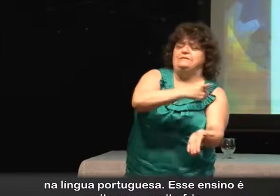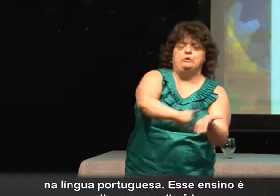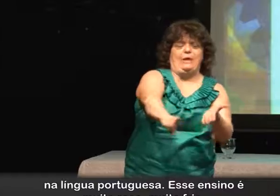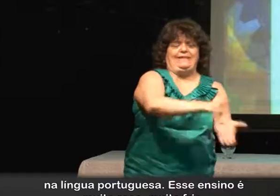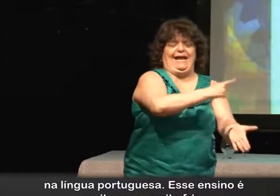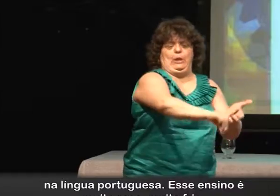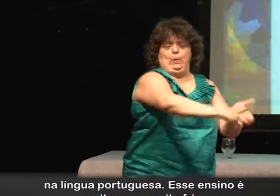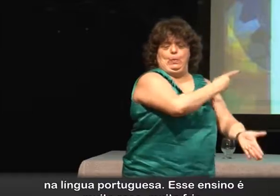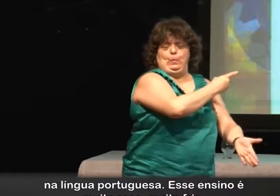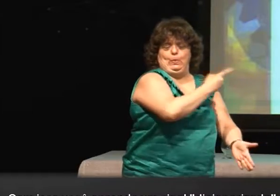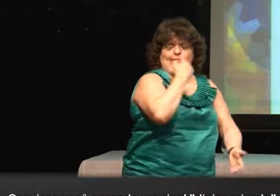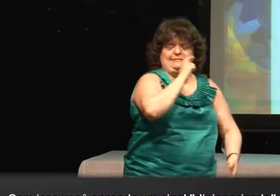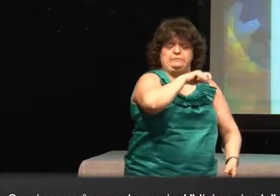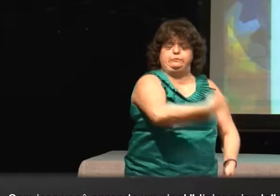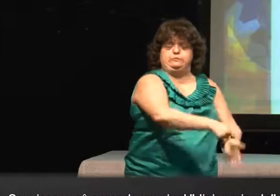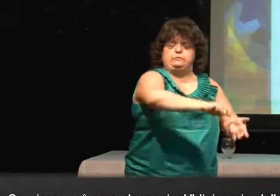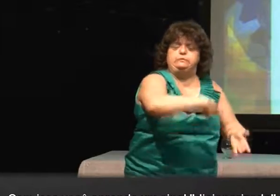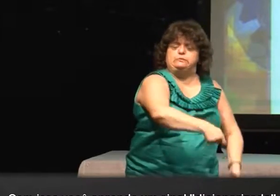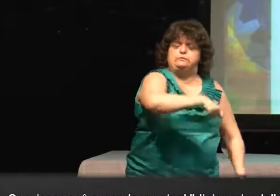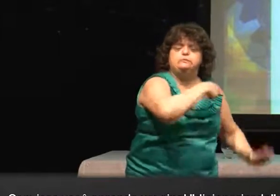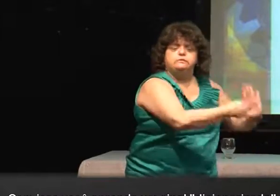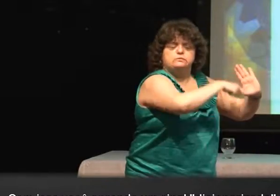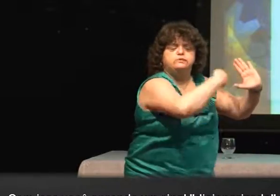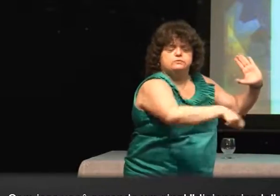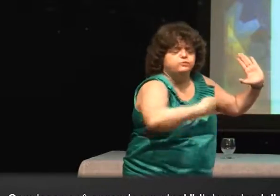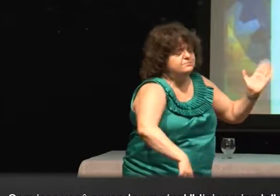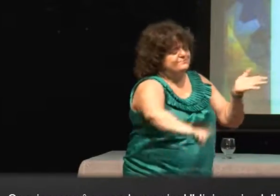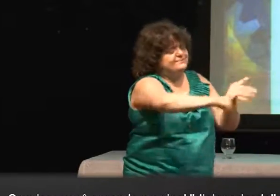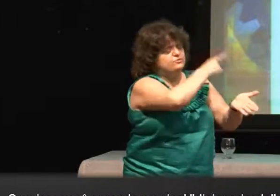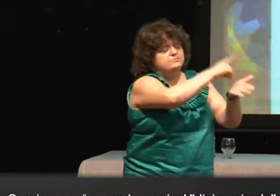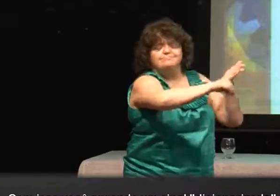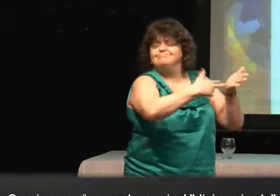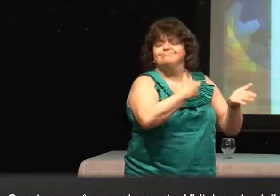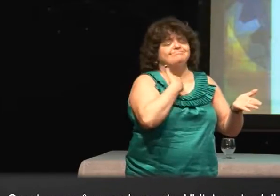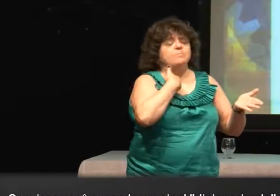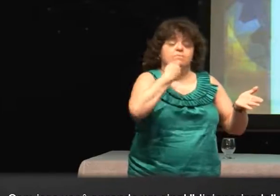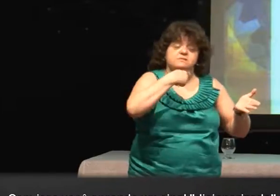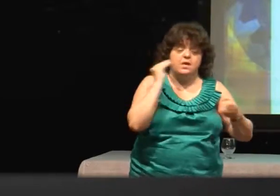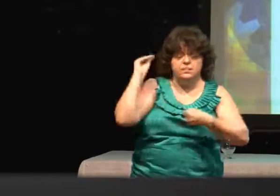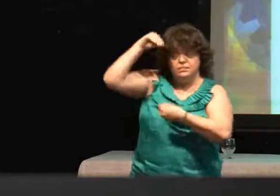muito frio. Isso você aprende um sinal dicionarizado.